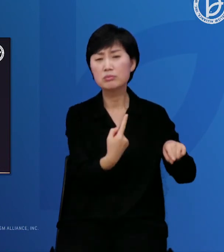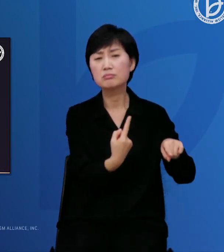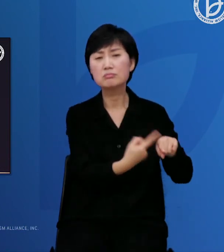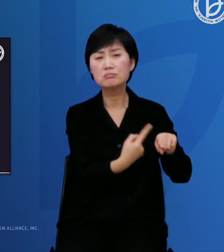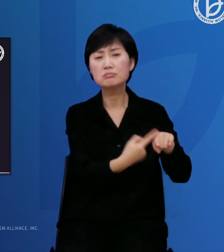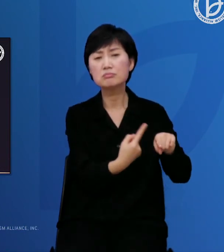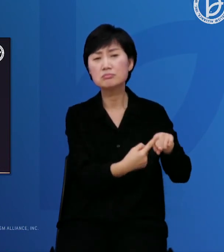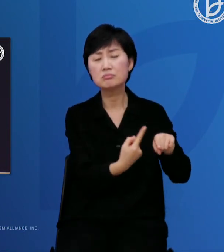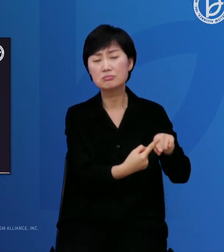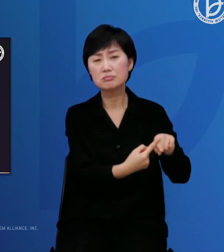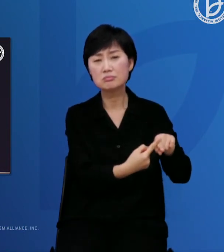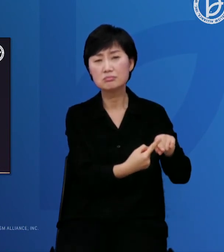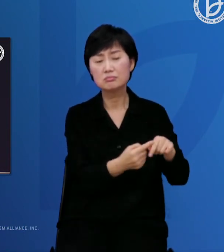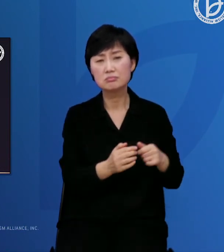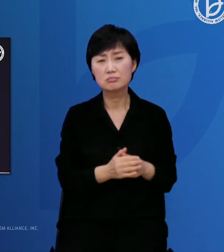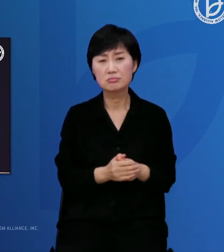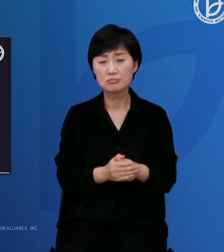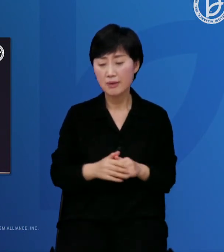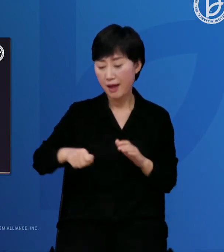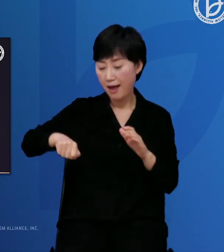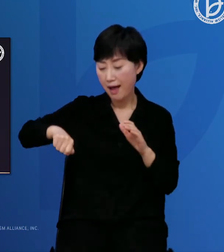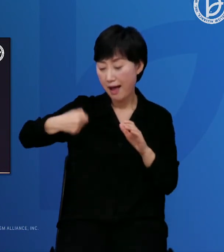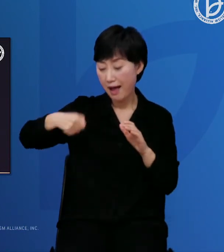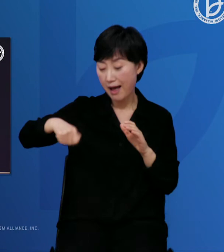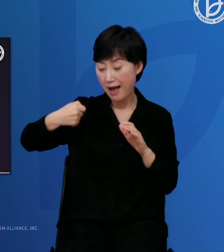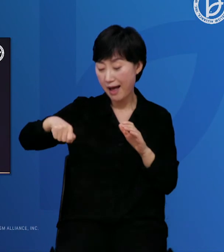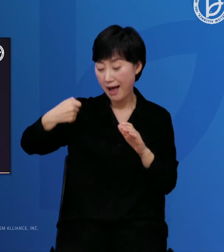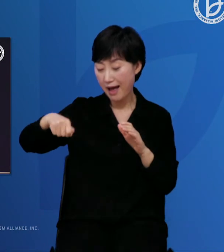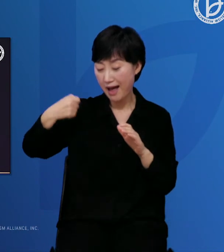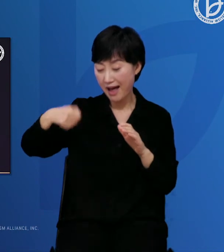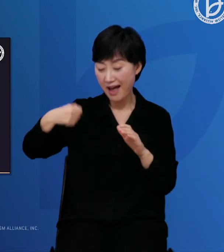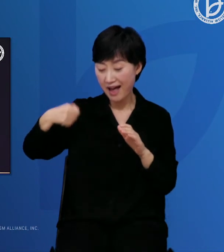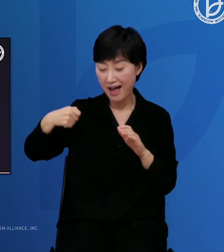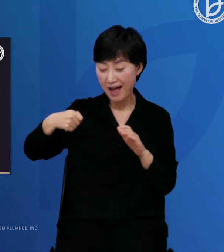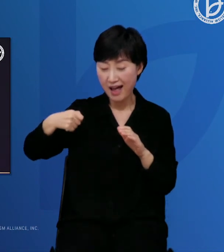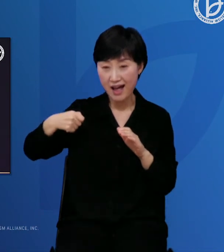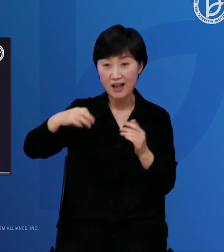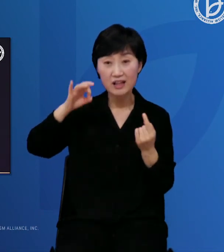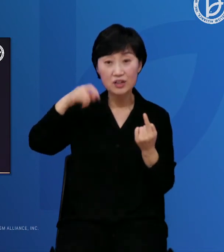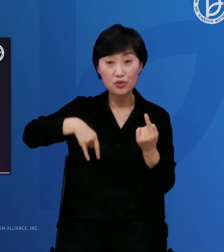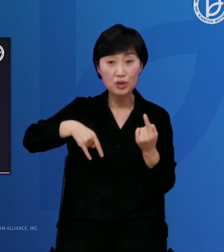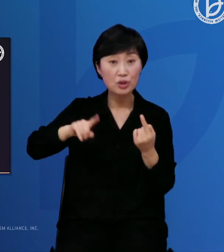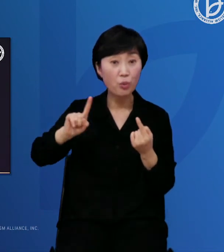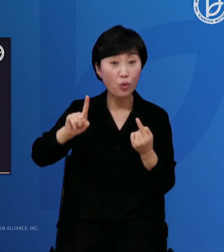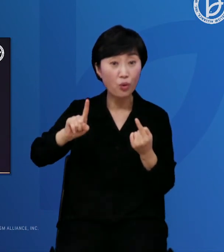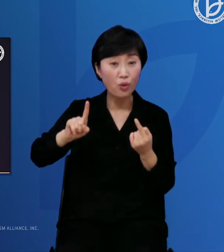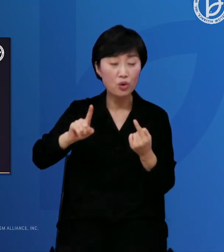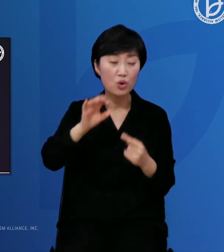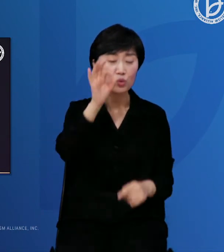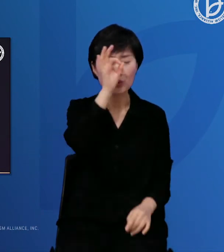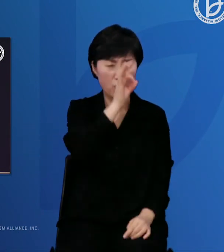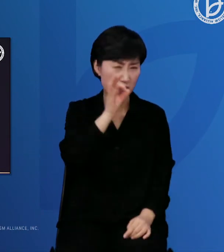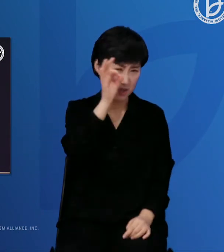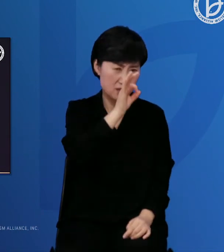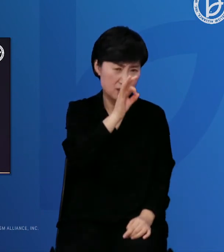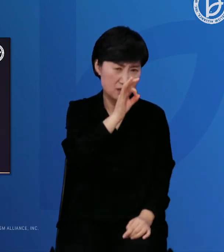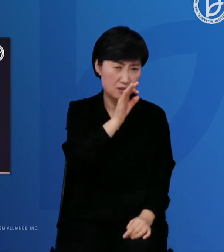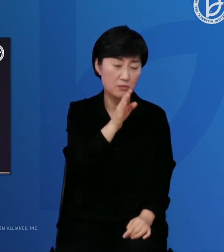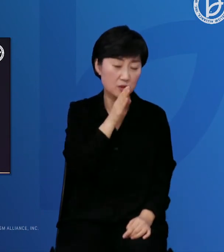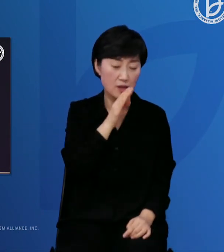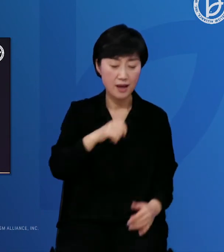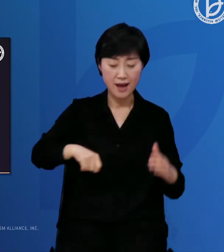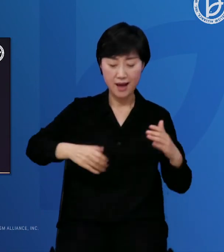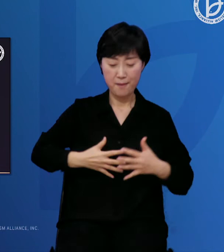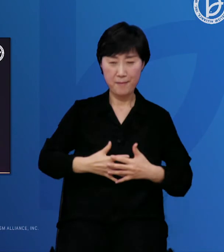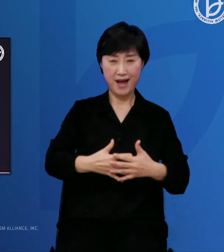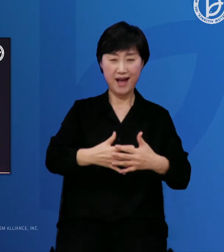you're just a mere animal. 많이 먹고 제일 많이 먹고 제일 잘 사는 것은 돼지입니다. 그렇잖아요. Pigs are the animals that can eat the